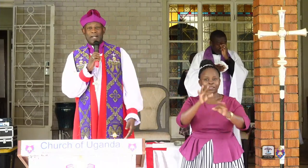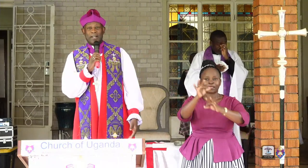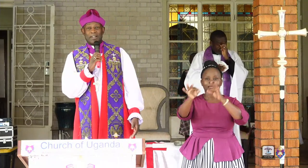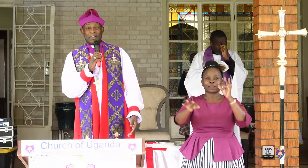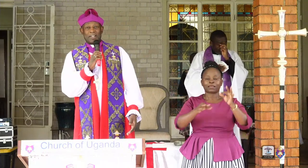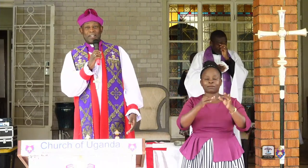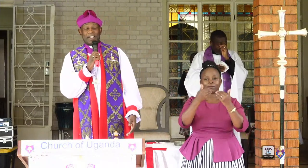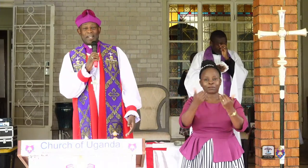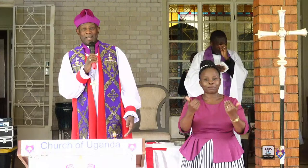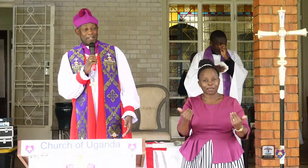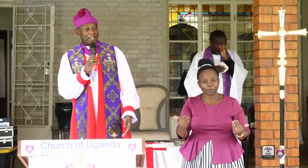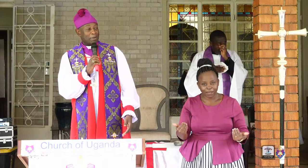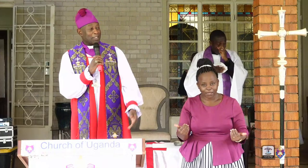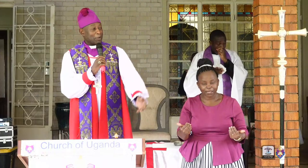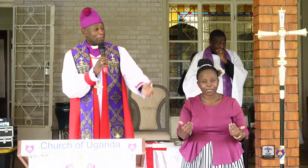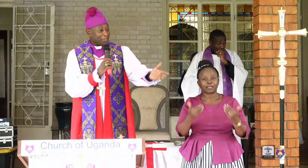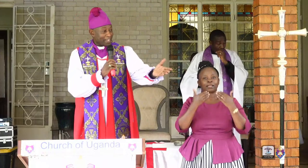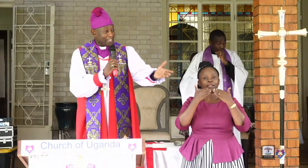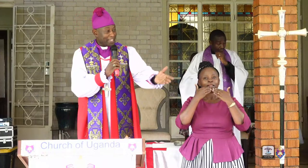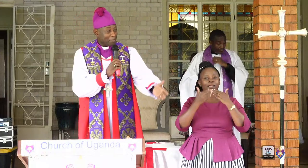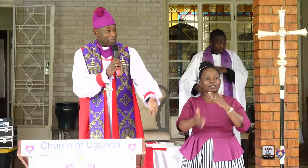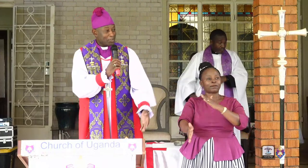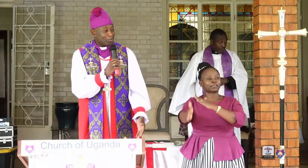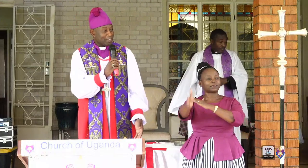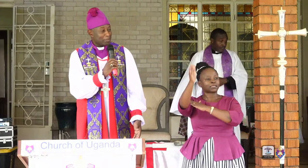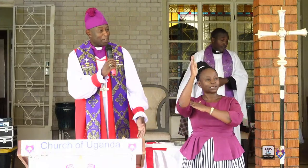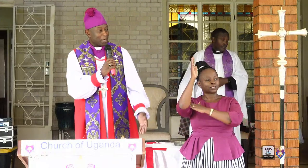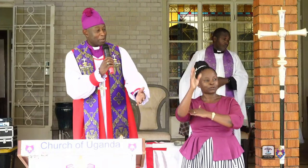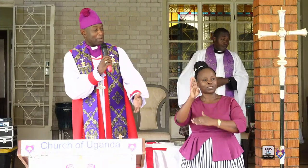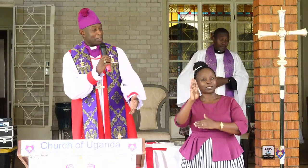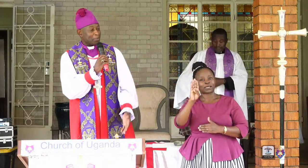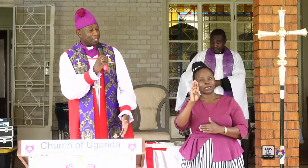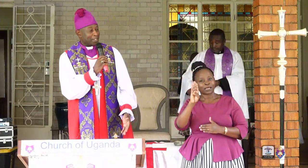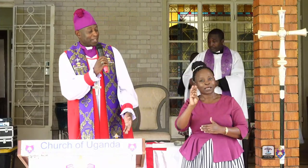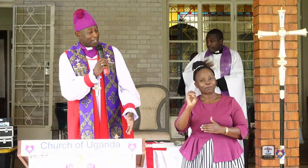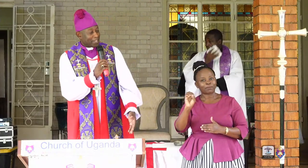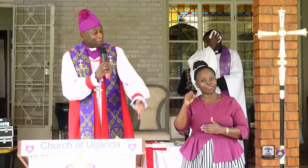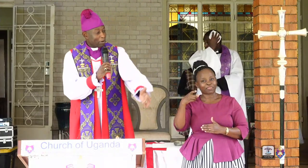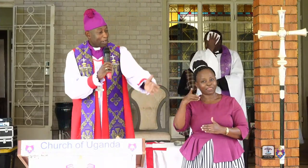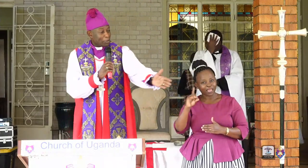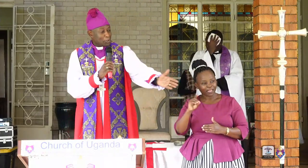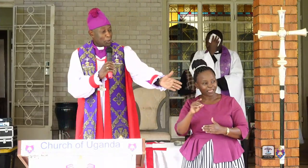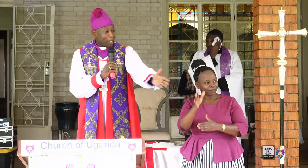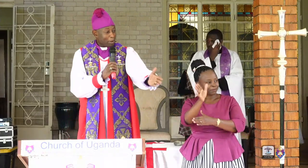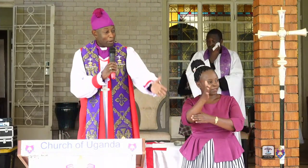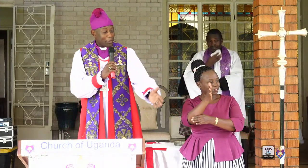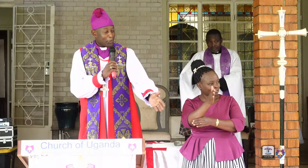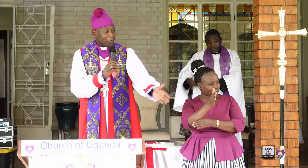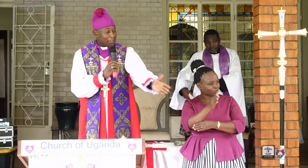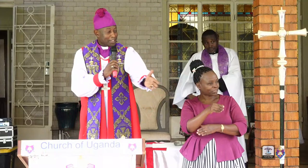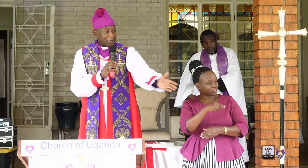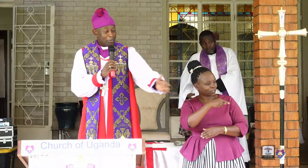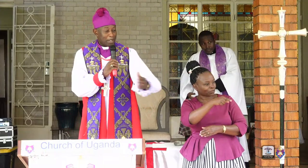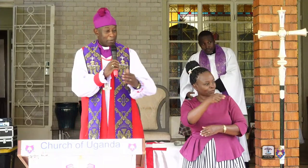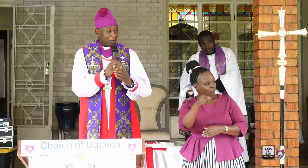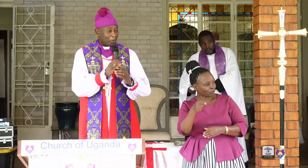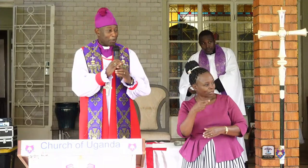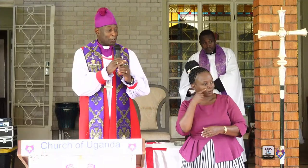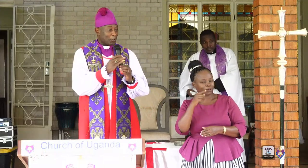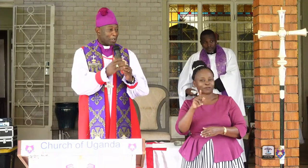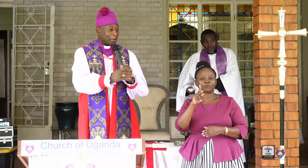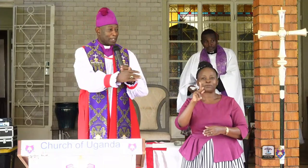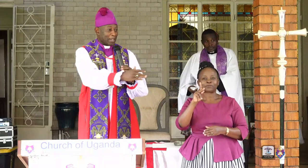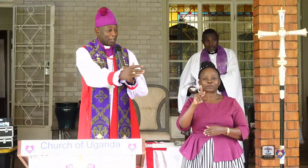by'abaana era nebazano Bethesda Ministries Mukama yebazibwe ndaba wano kyolaba wano temulabako